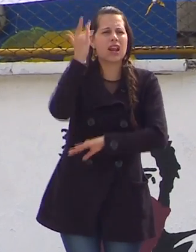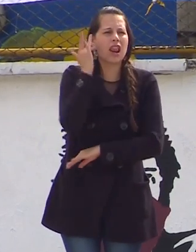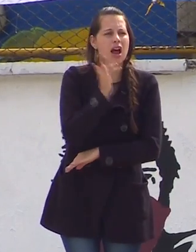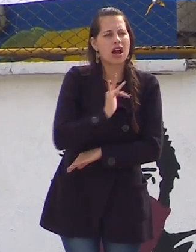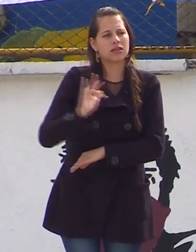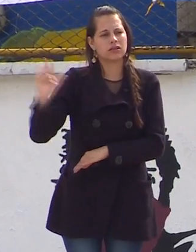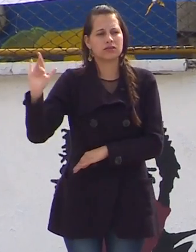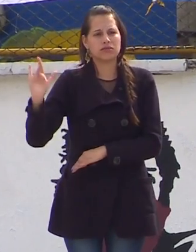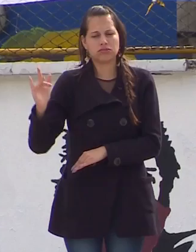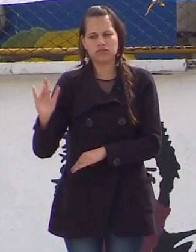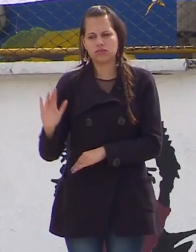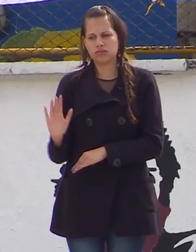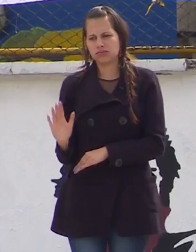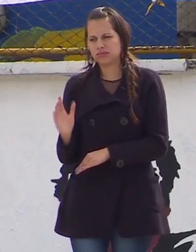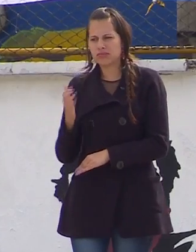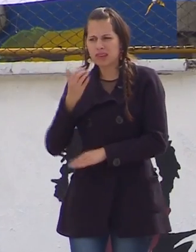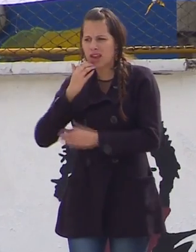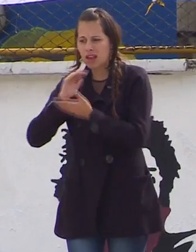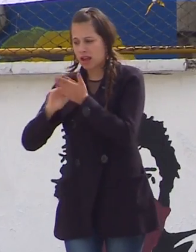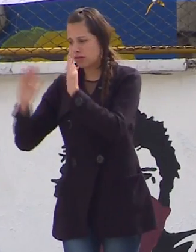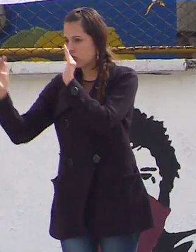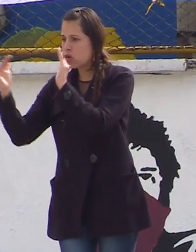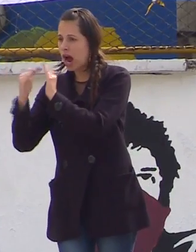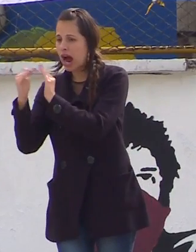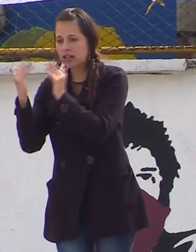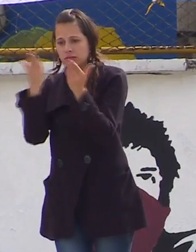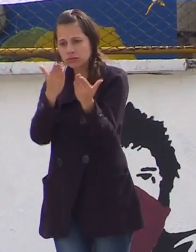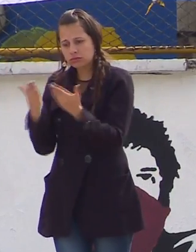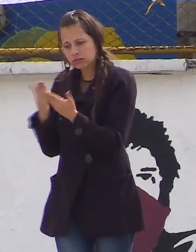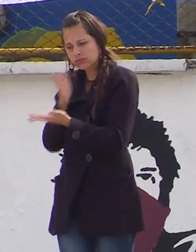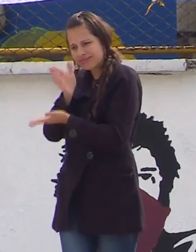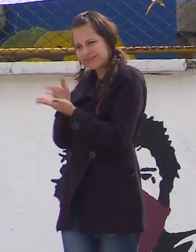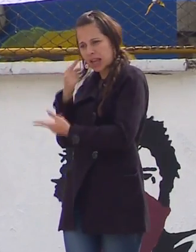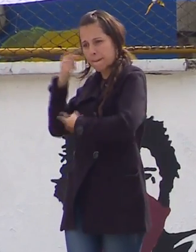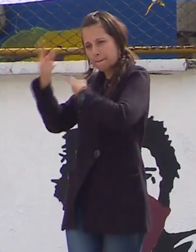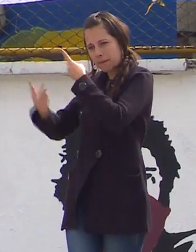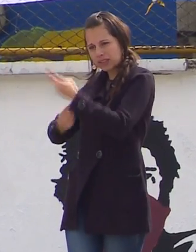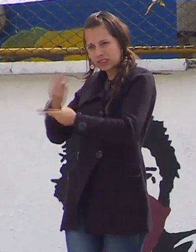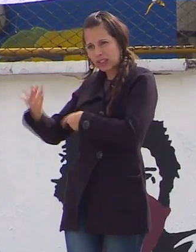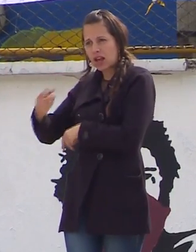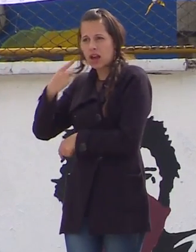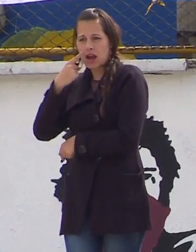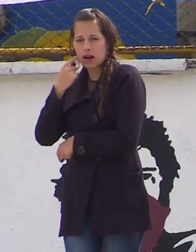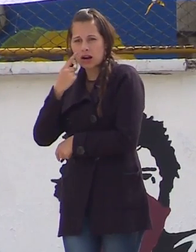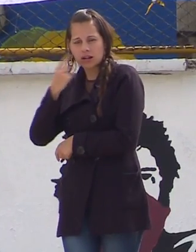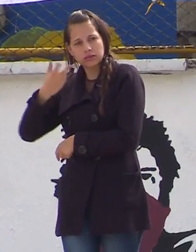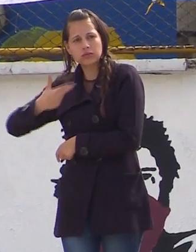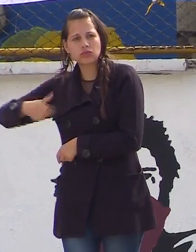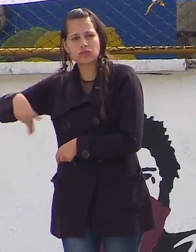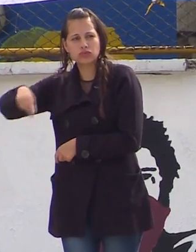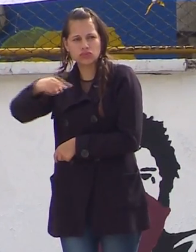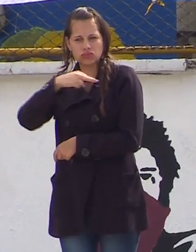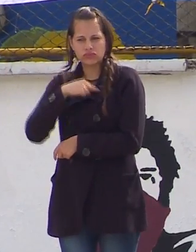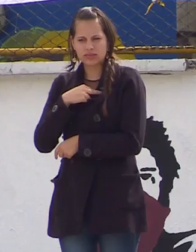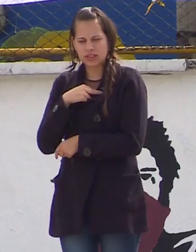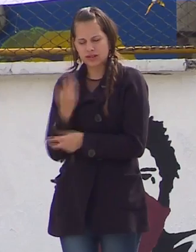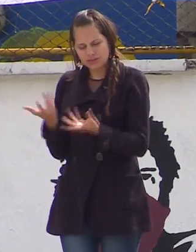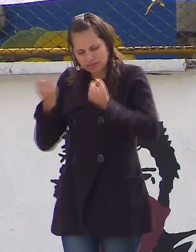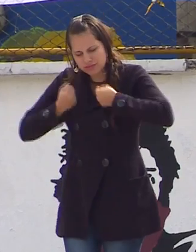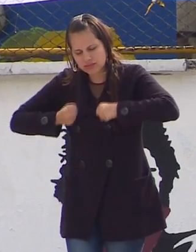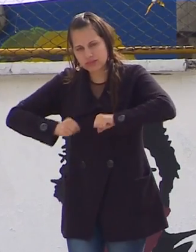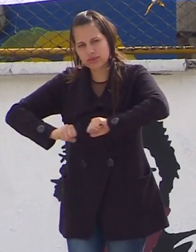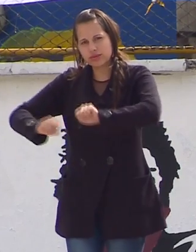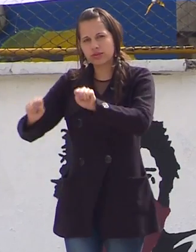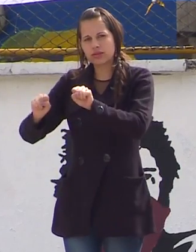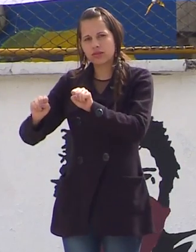a nuestra casa llegan visitas, nuestros padres y nosotros mismos nos esmeramos